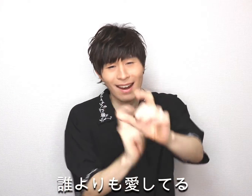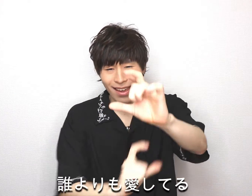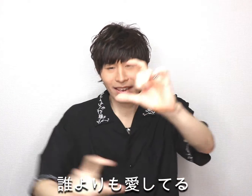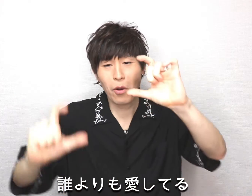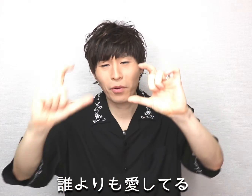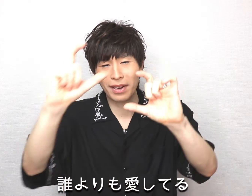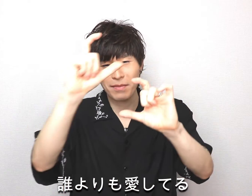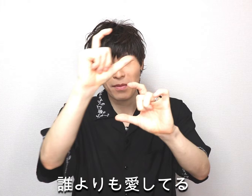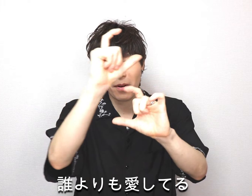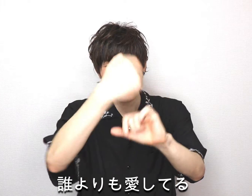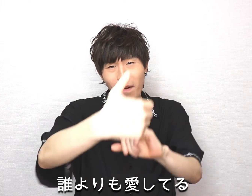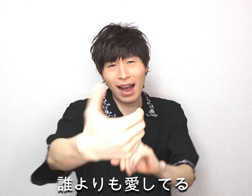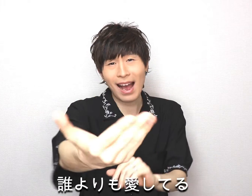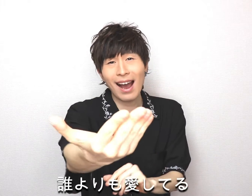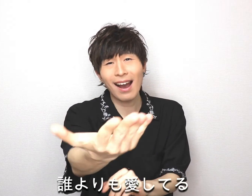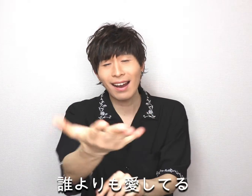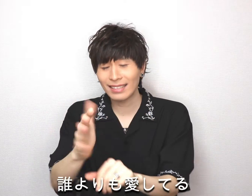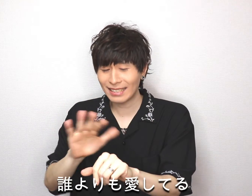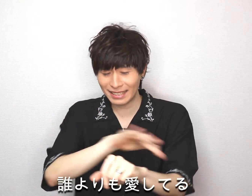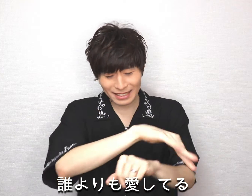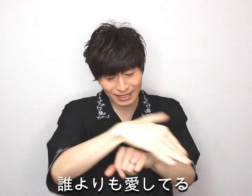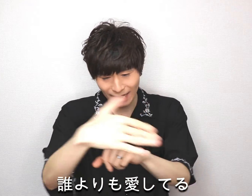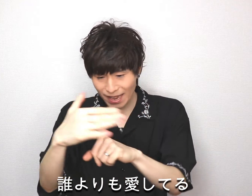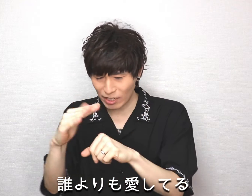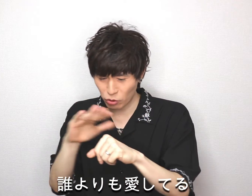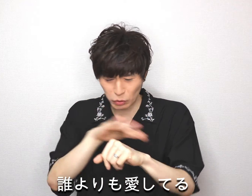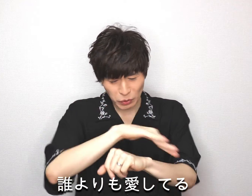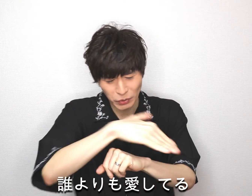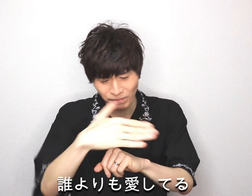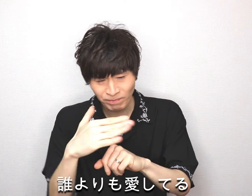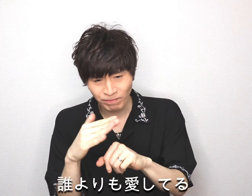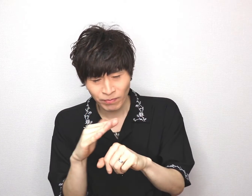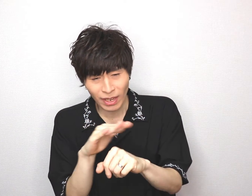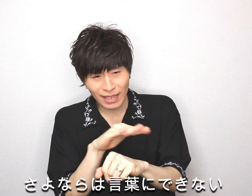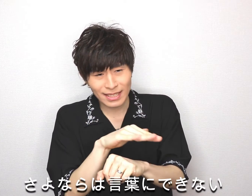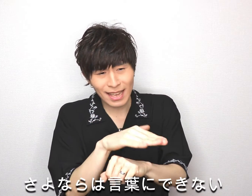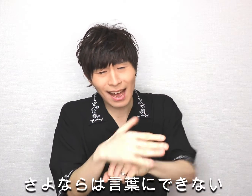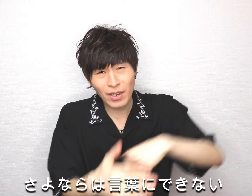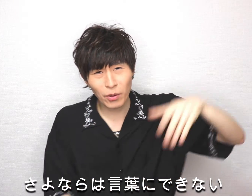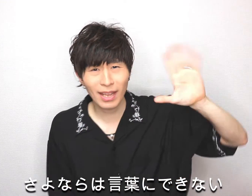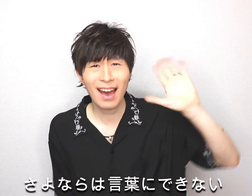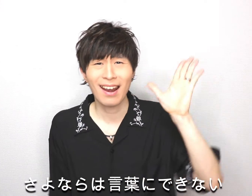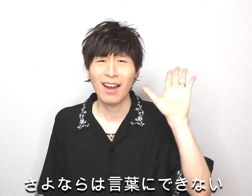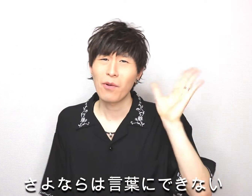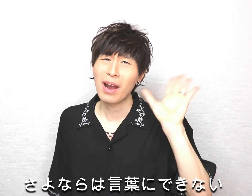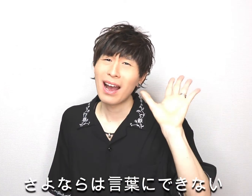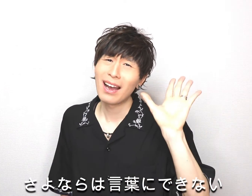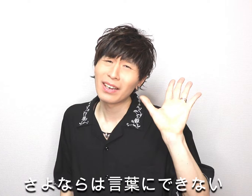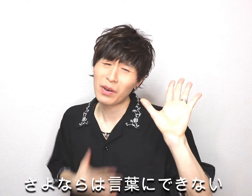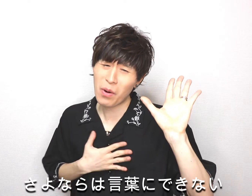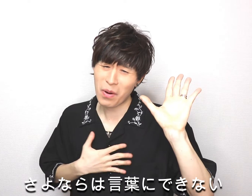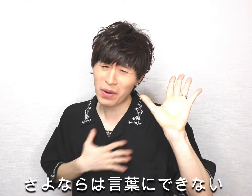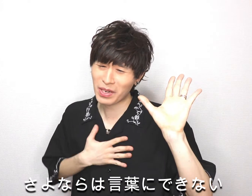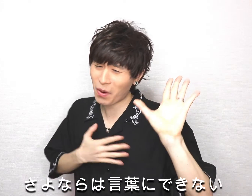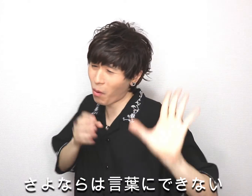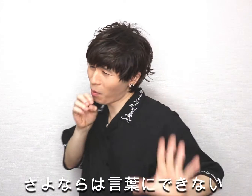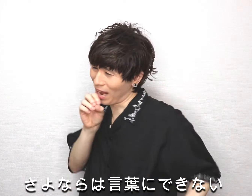誰よりも愛してる、さよならは言葉